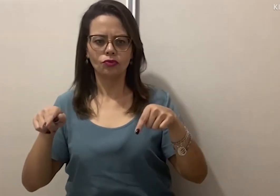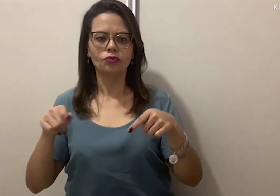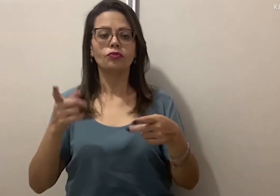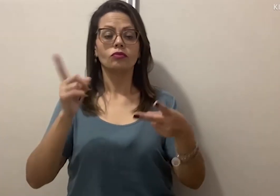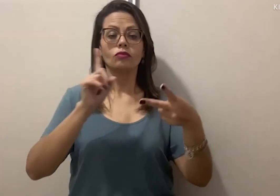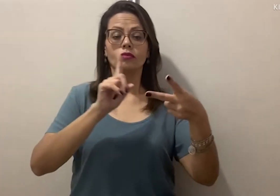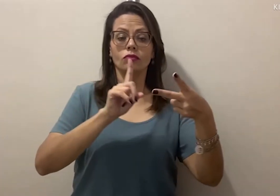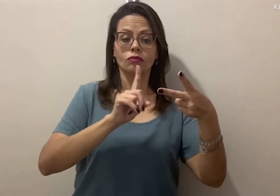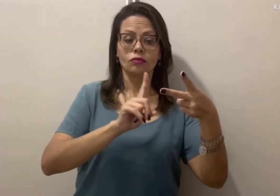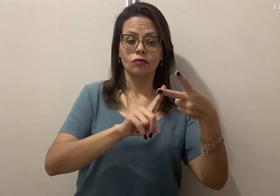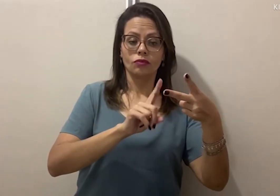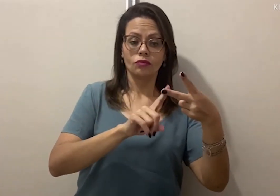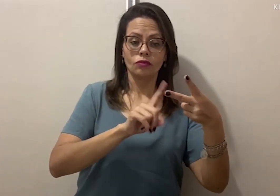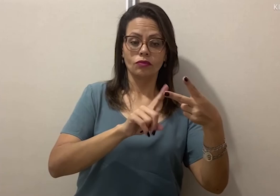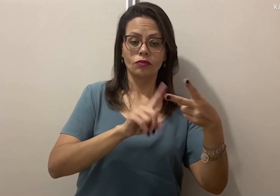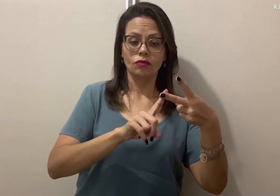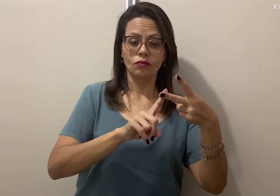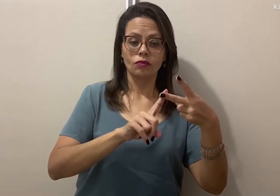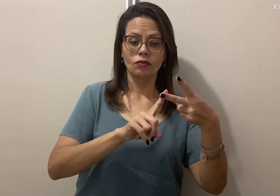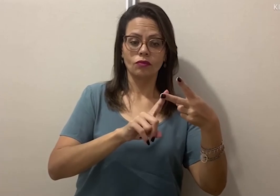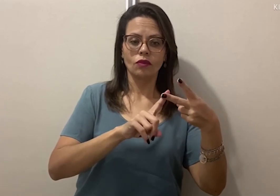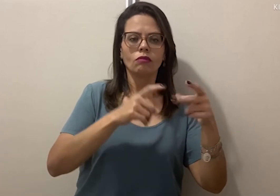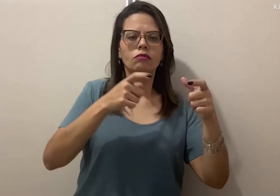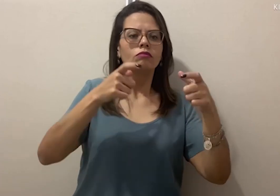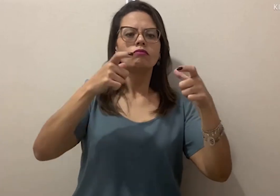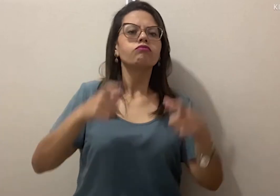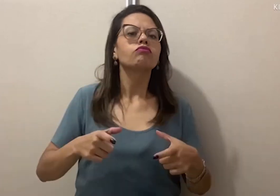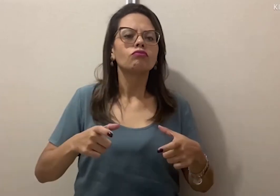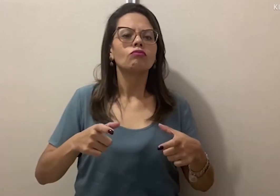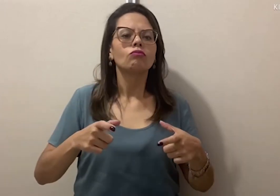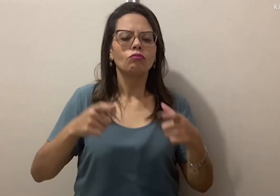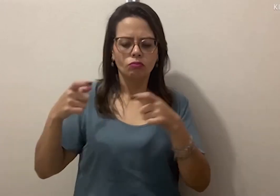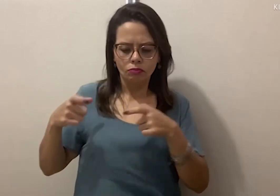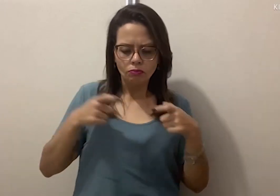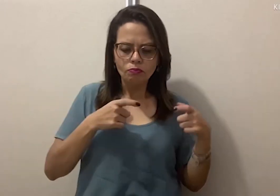Ele aponta para onde? E o segundo,